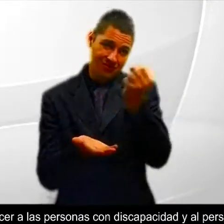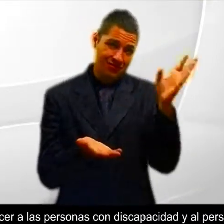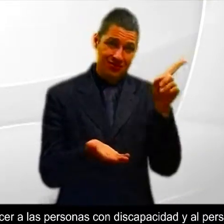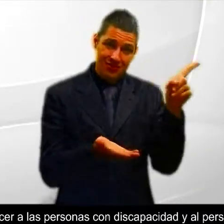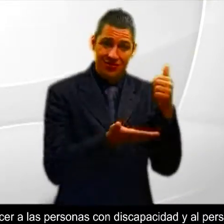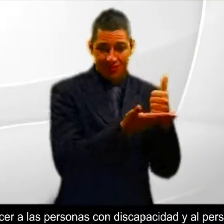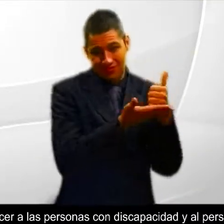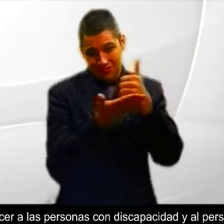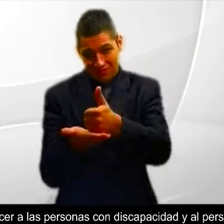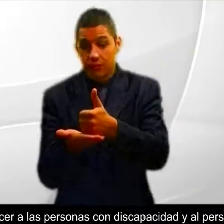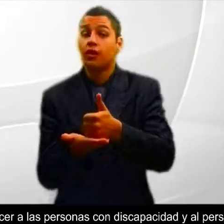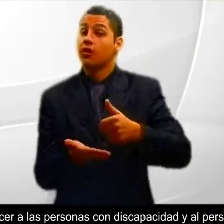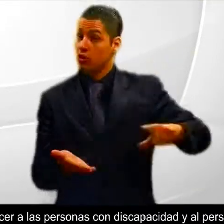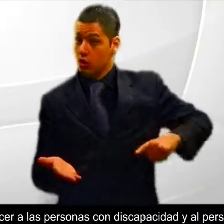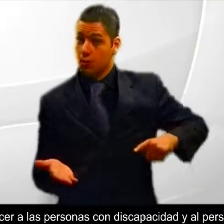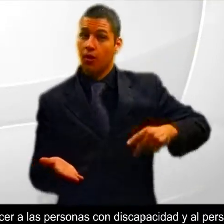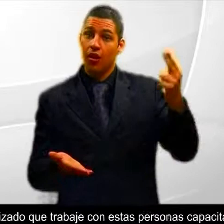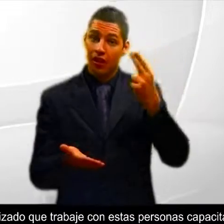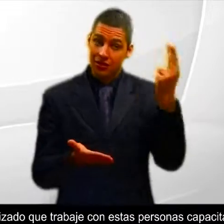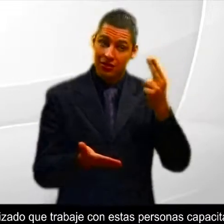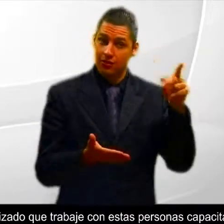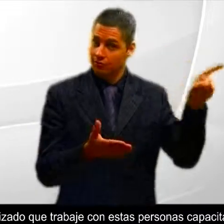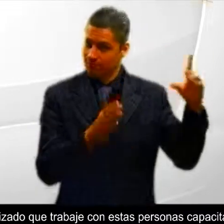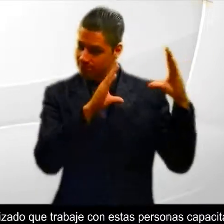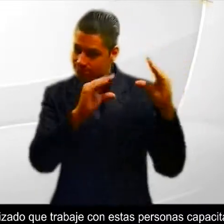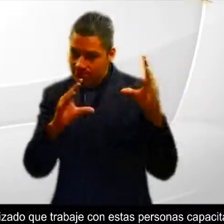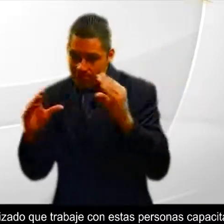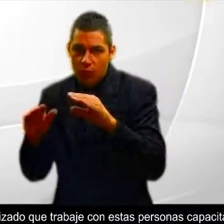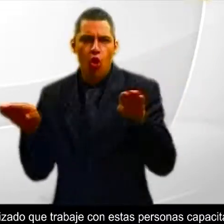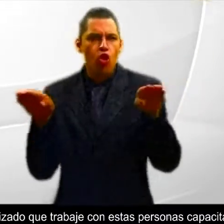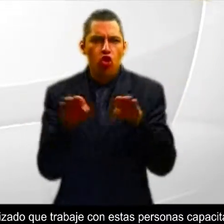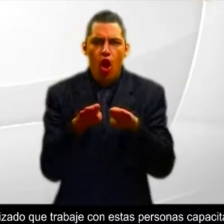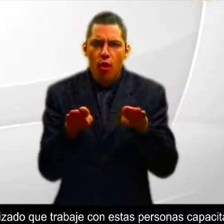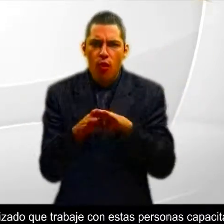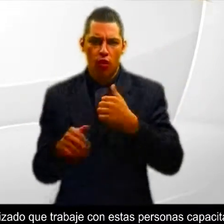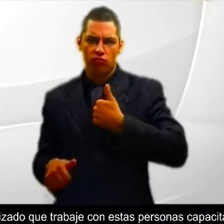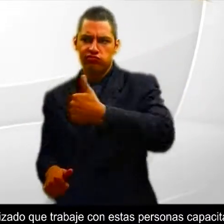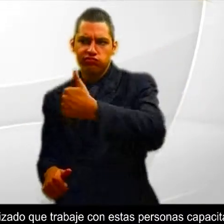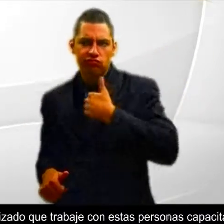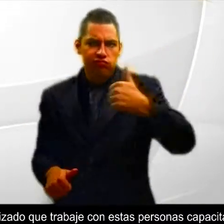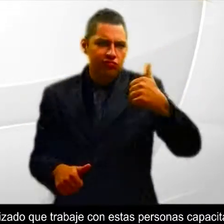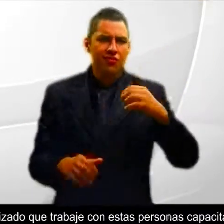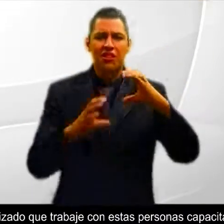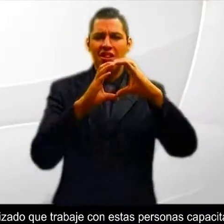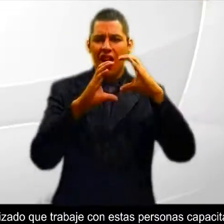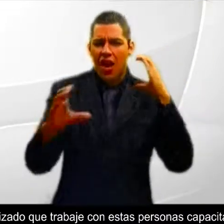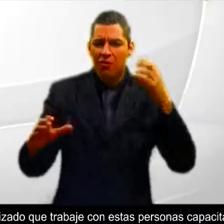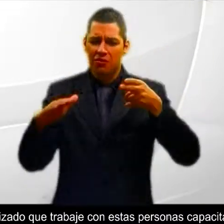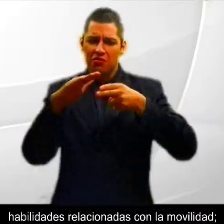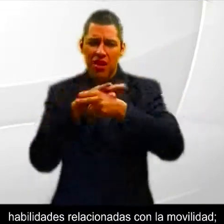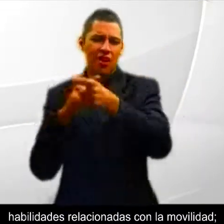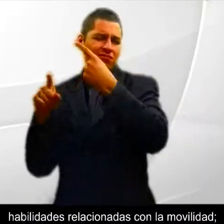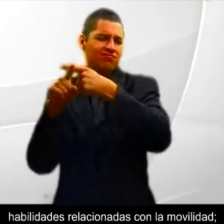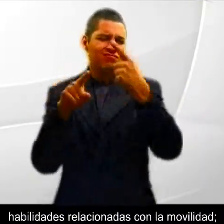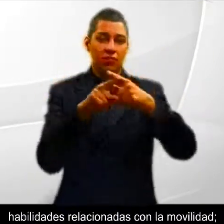ofrecer a las personas con discapacidad y al personal especializado que trabaje en estas personas c. capacitación en habilidades